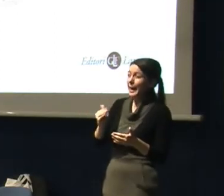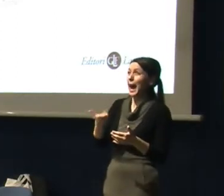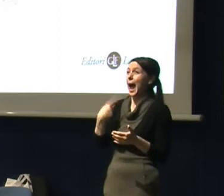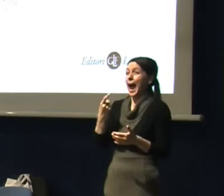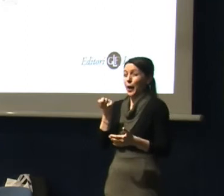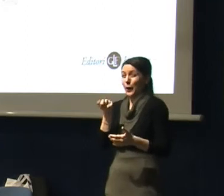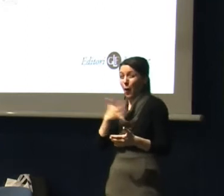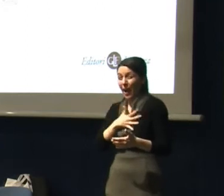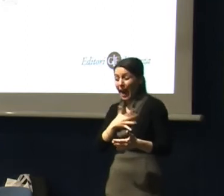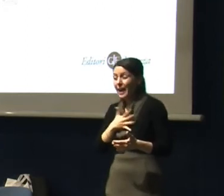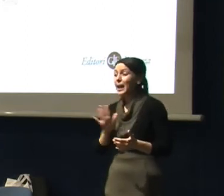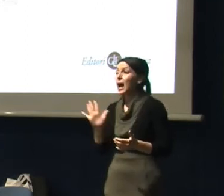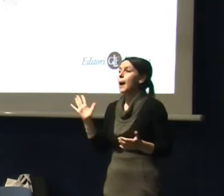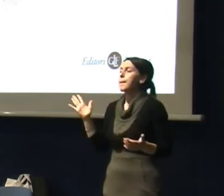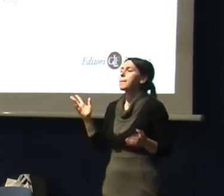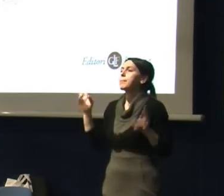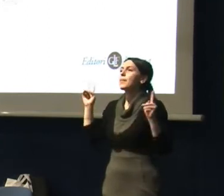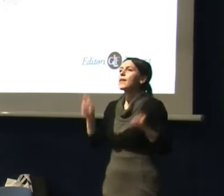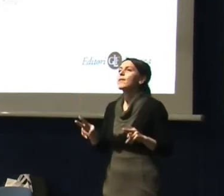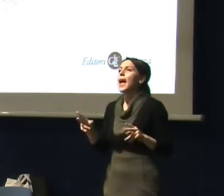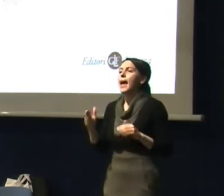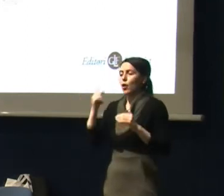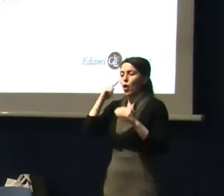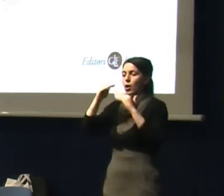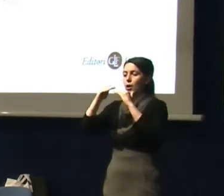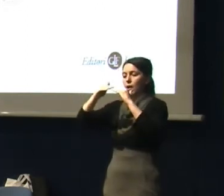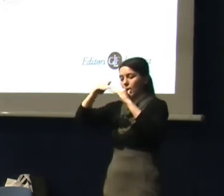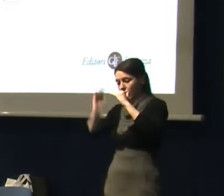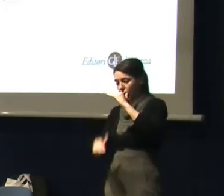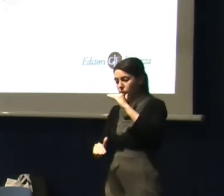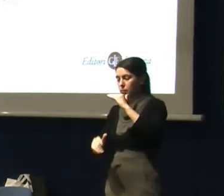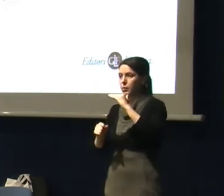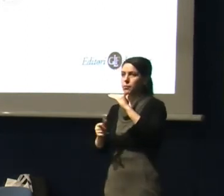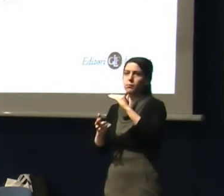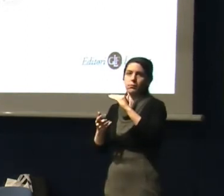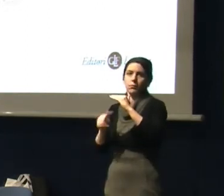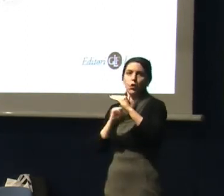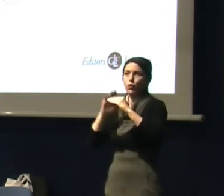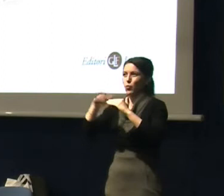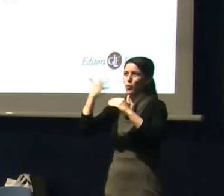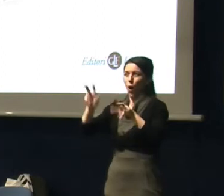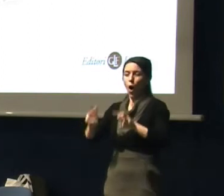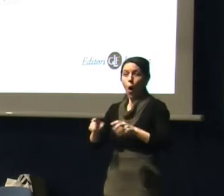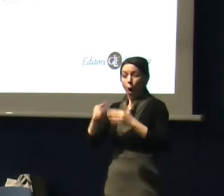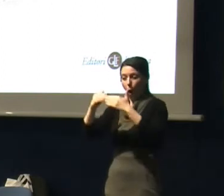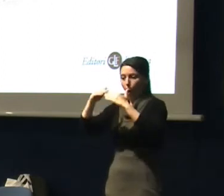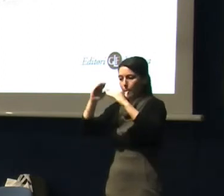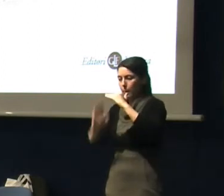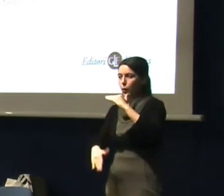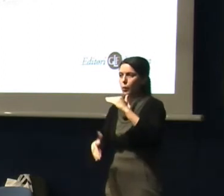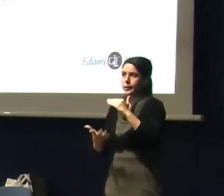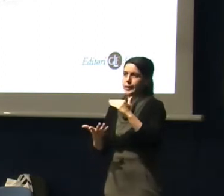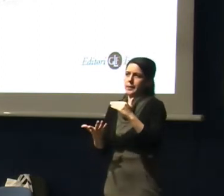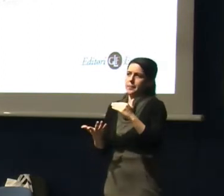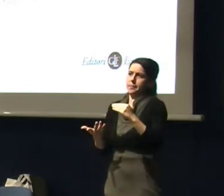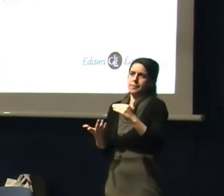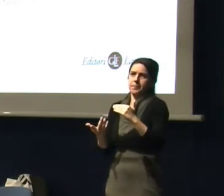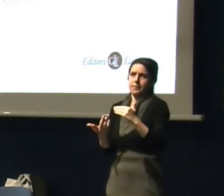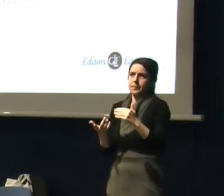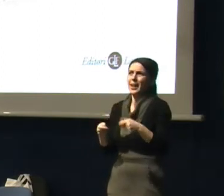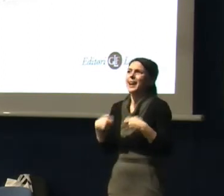ma dal desktop in giù morire se spendono un euro per essere informati